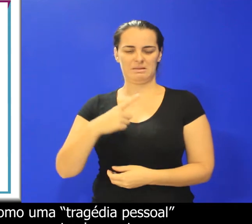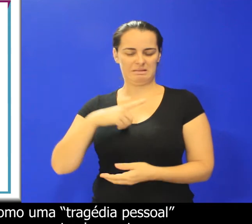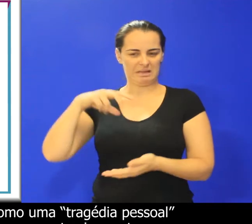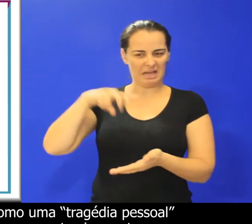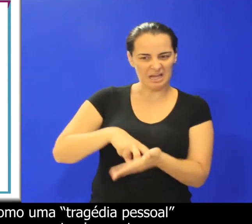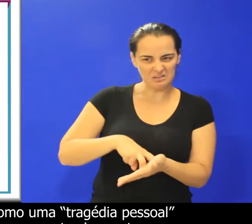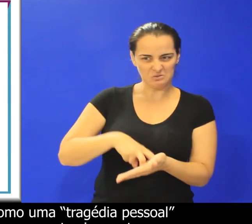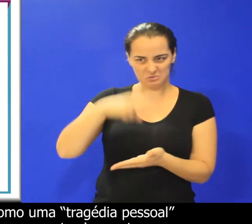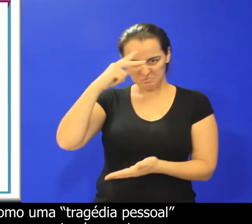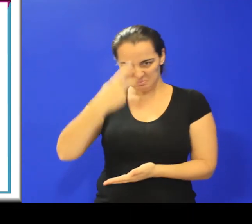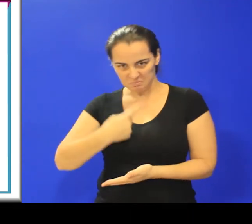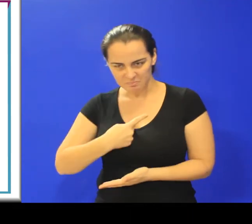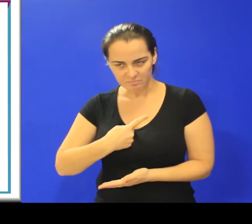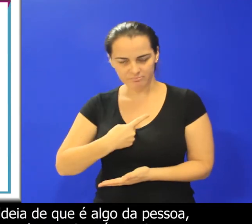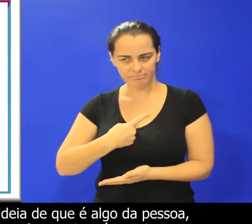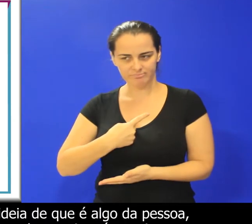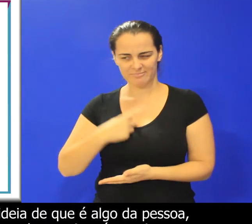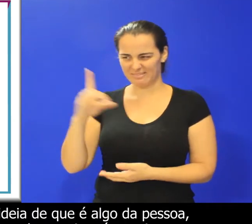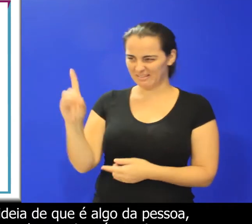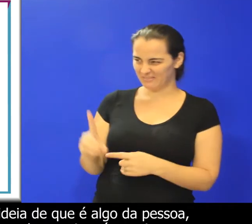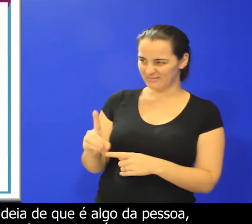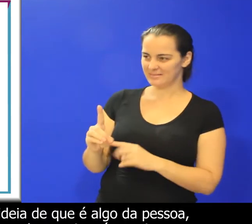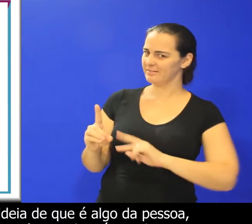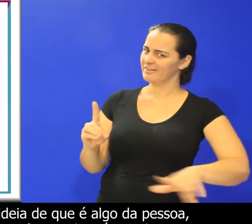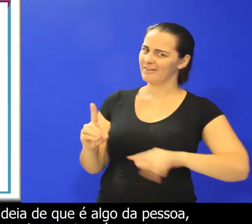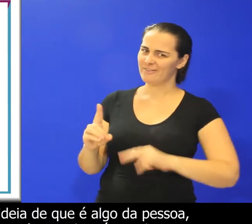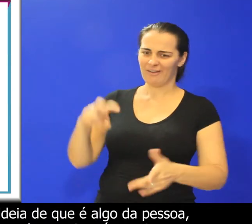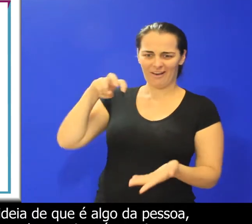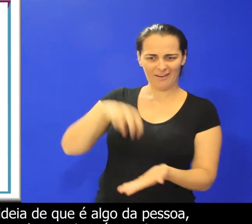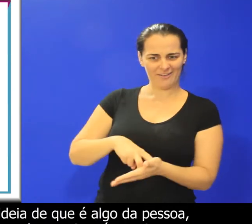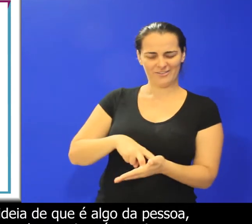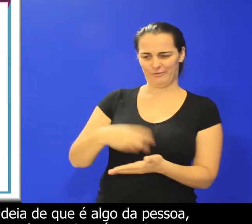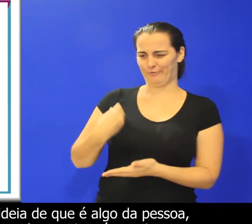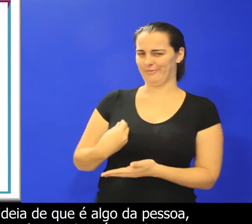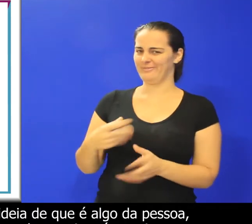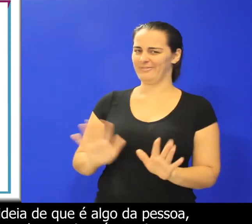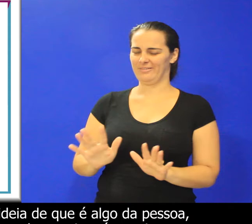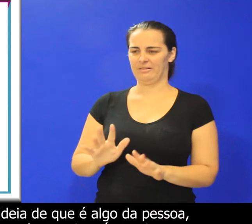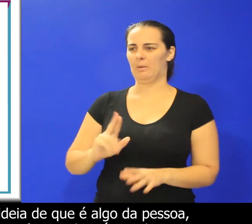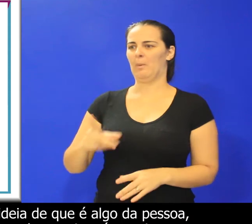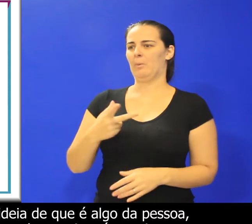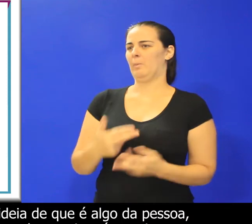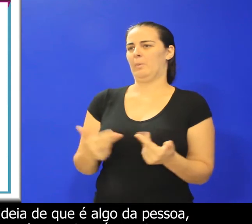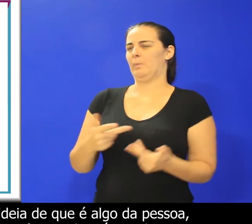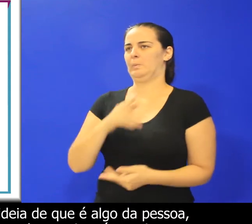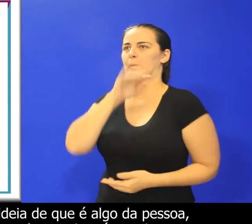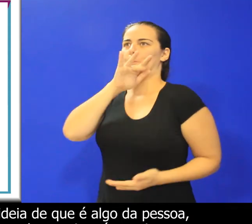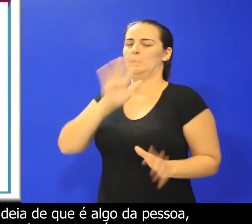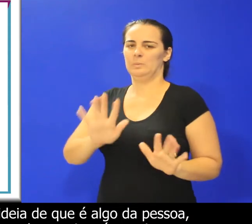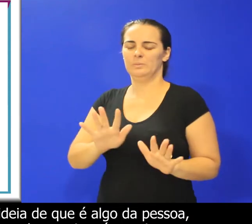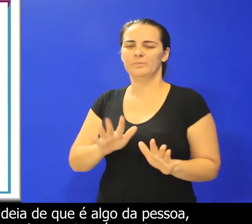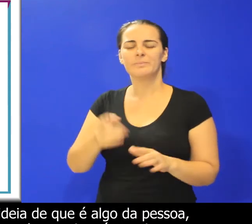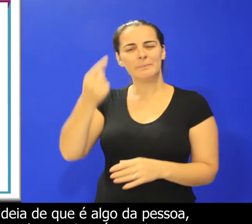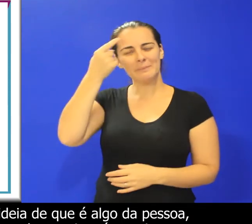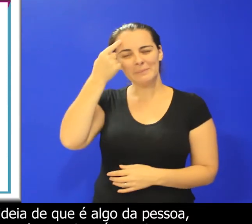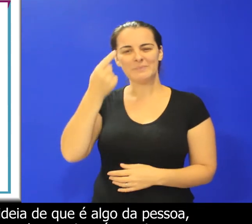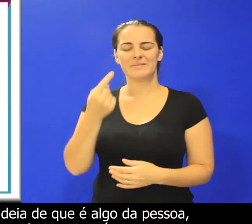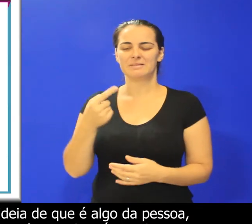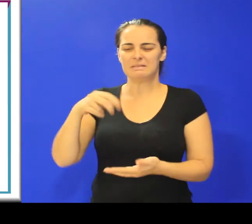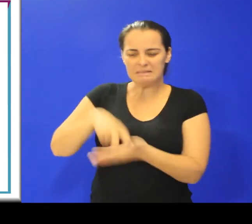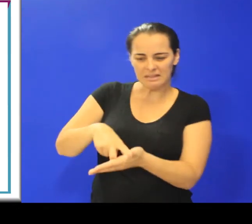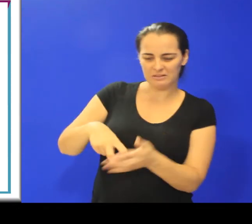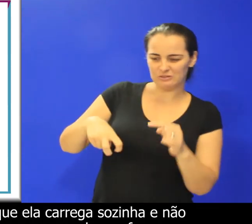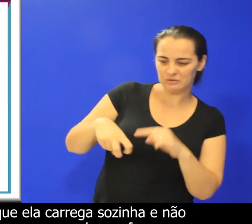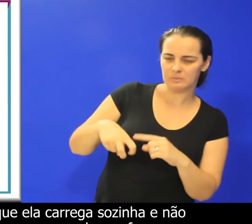dois pensamentos incorretos. Primeiramente, nos leva à ideia de que é algo da pessoa, que concerne somente a ela e a ninguém